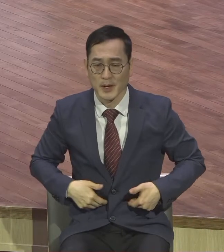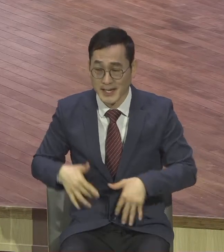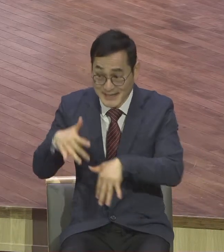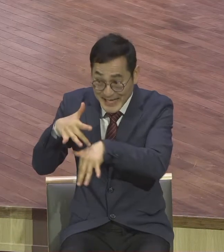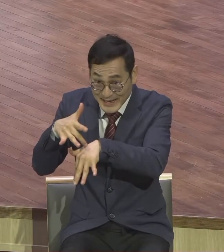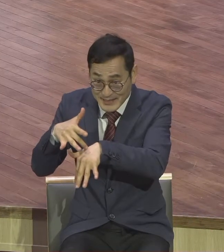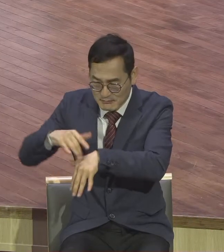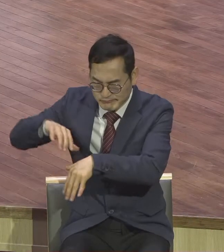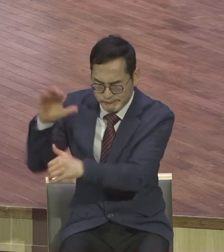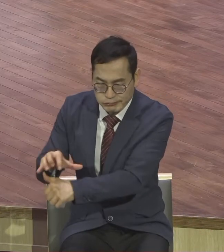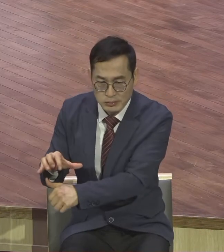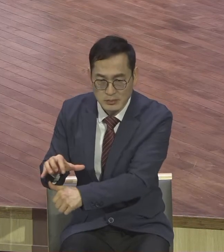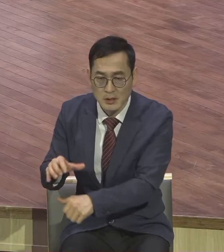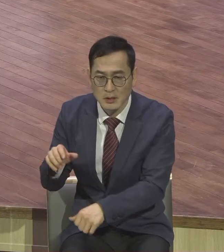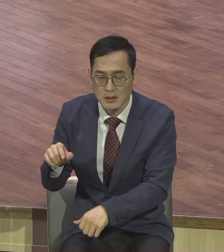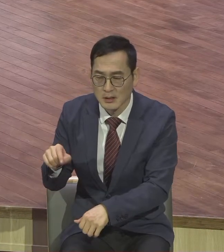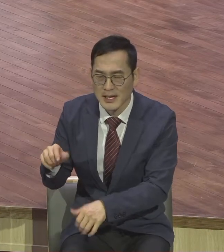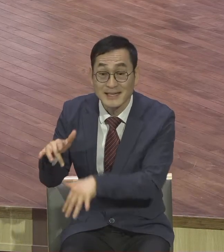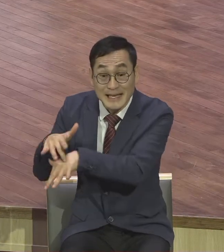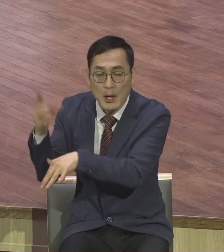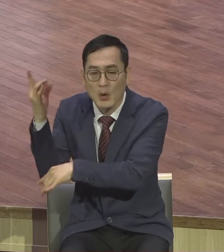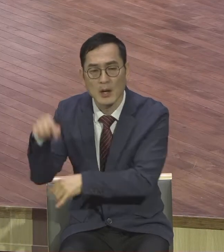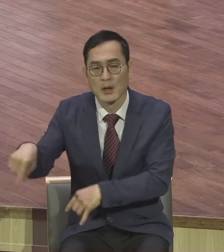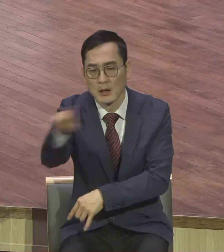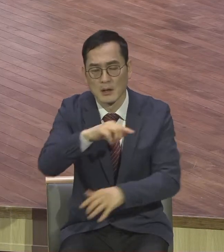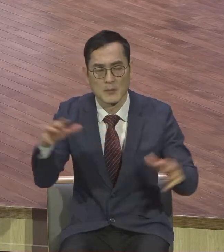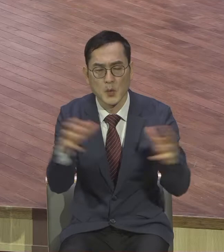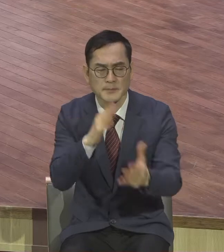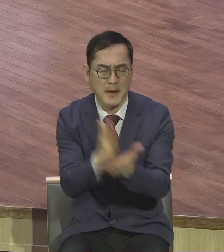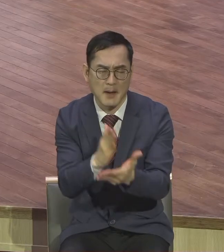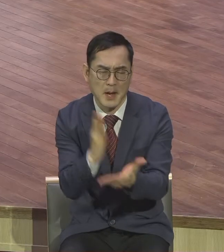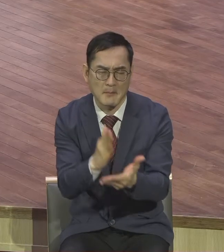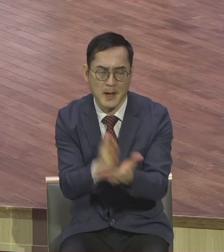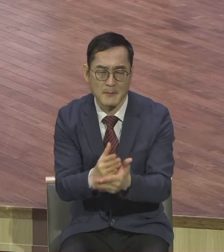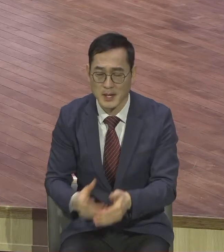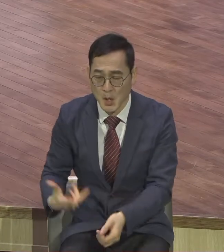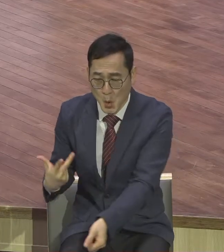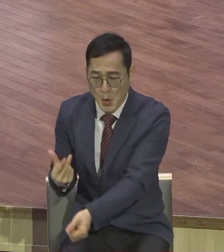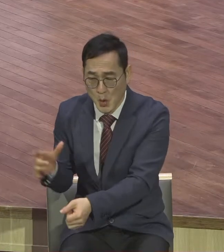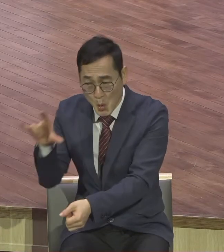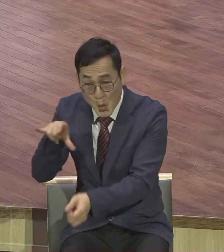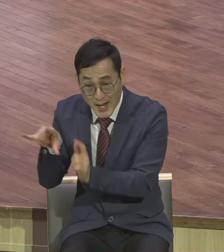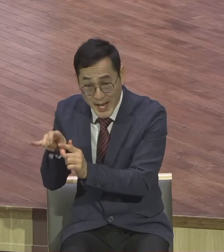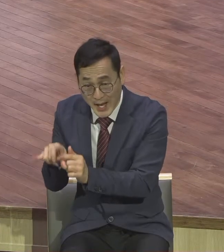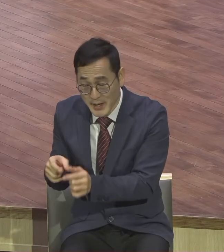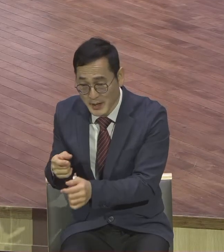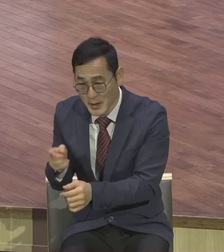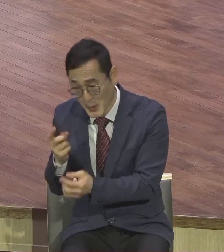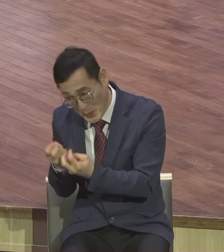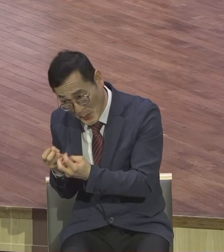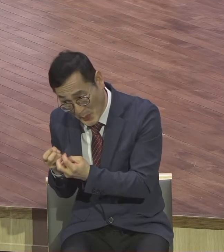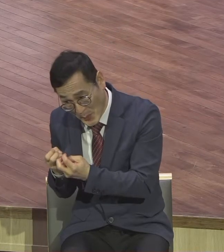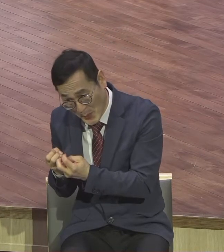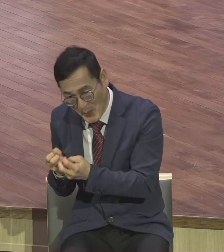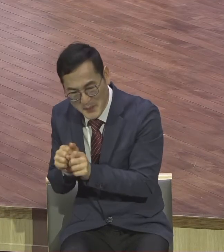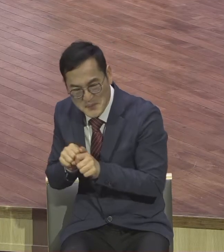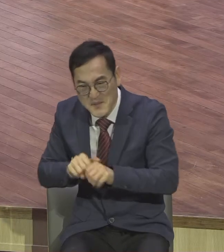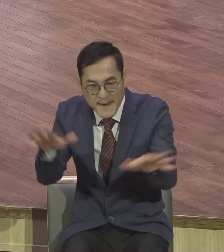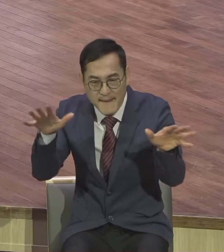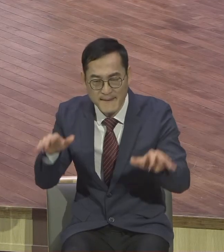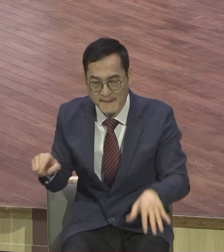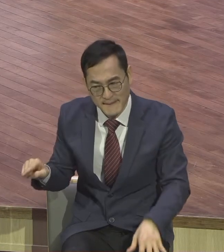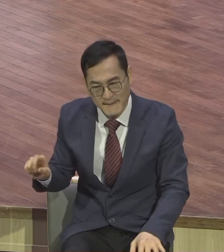못하도록 모이지 못하도록 아예 그렇게 엄청난 문제를